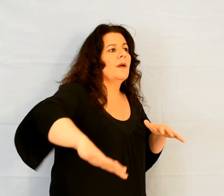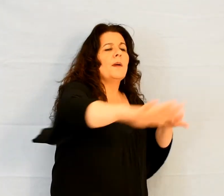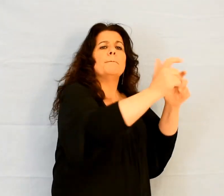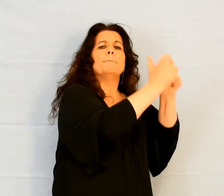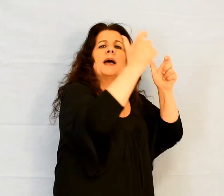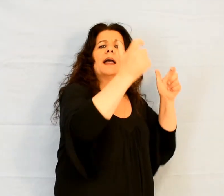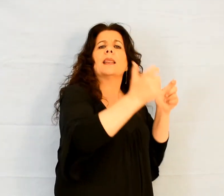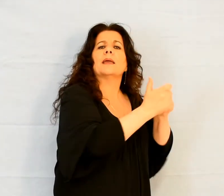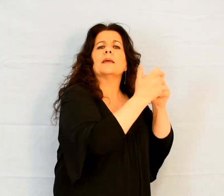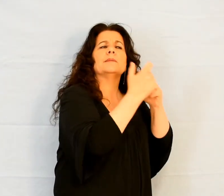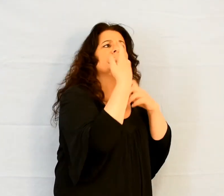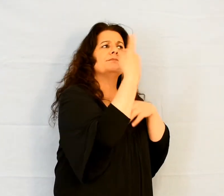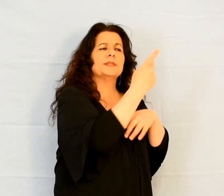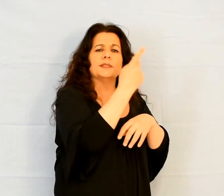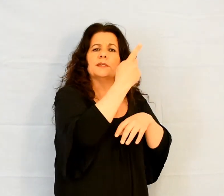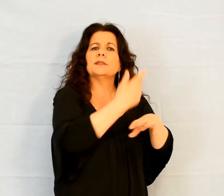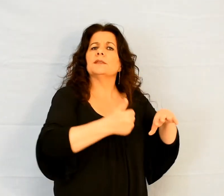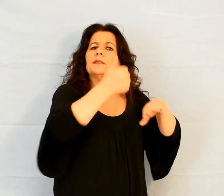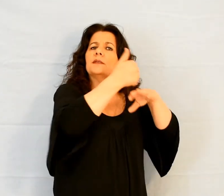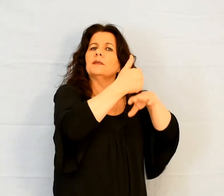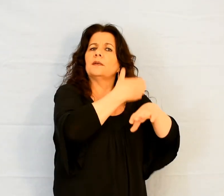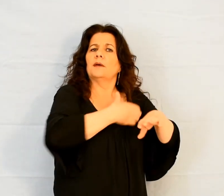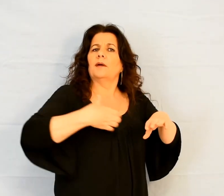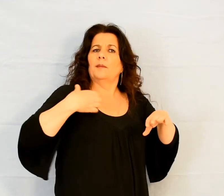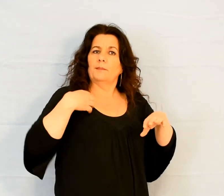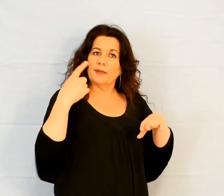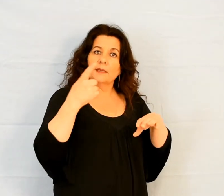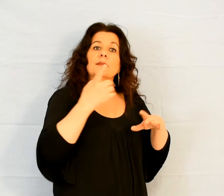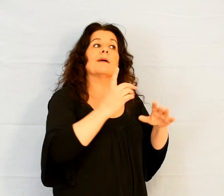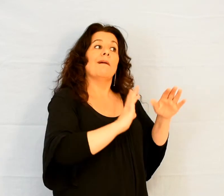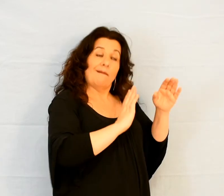Pierre se tenait près de la porte, dehors.